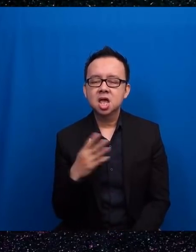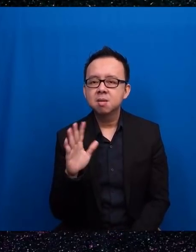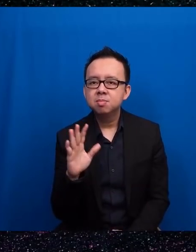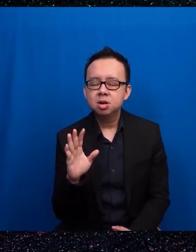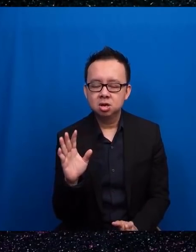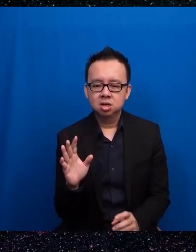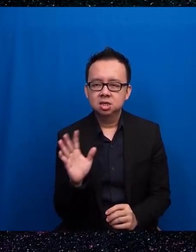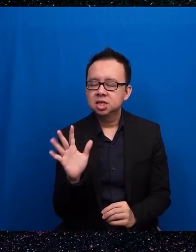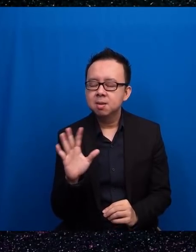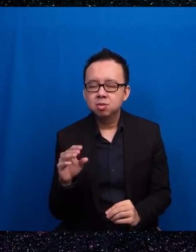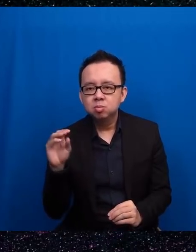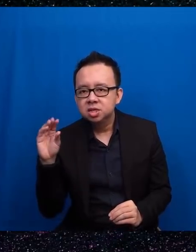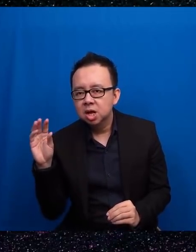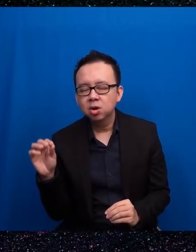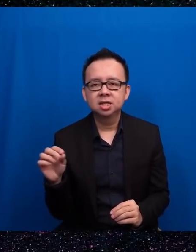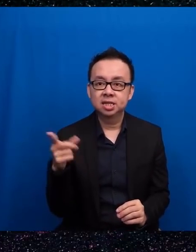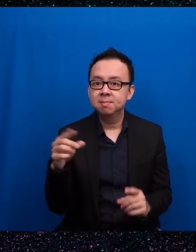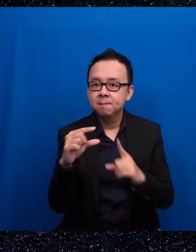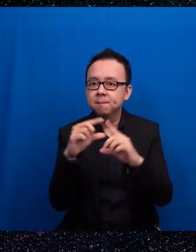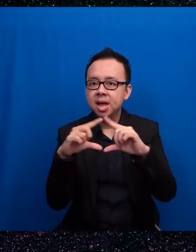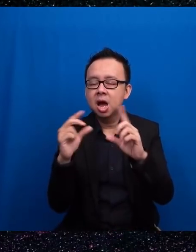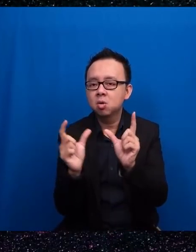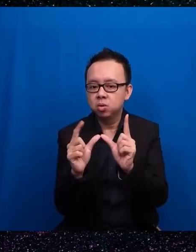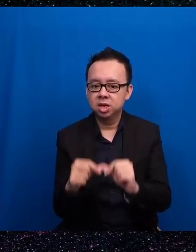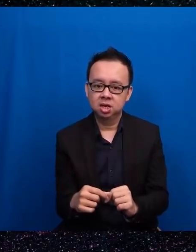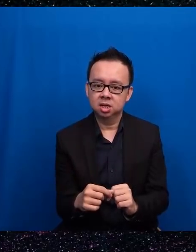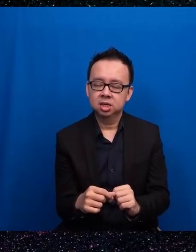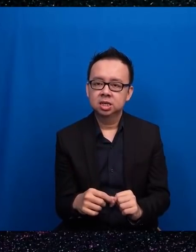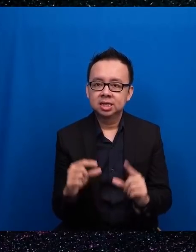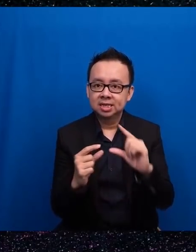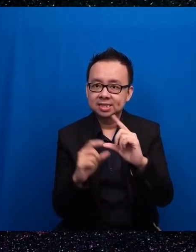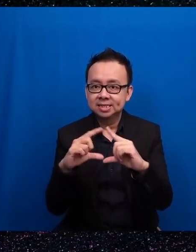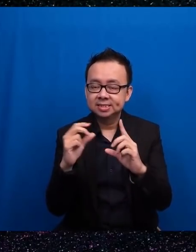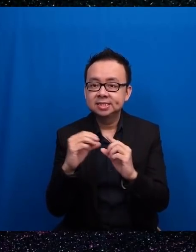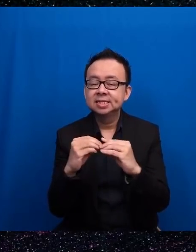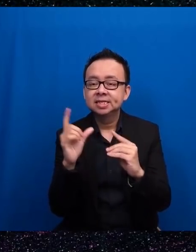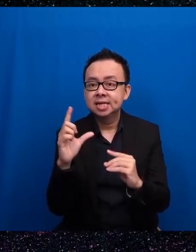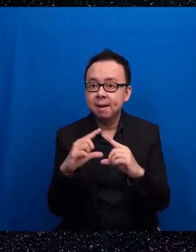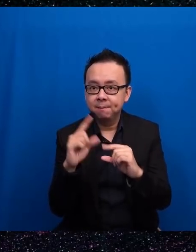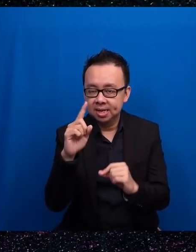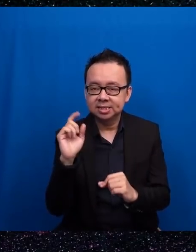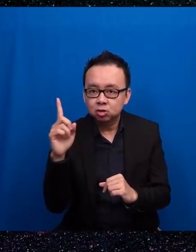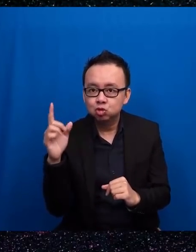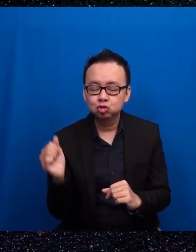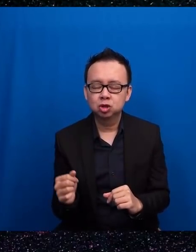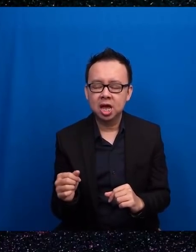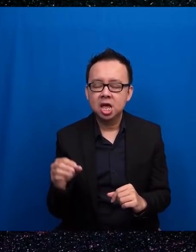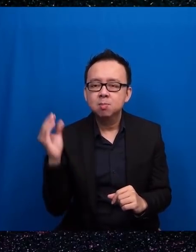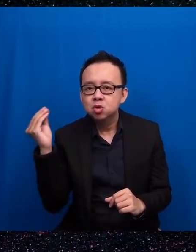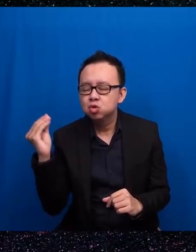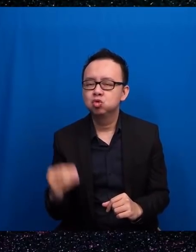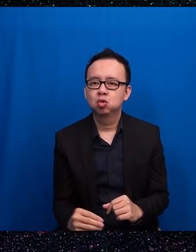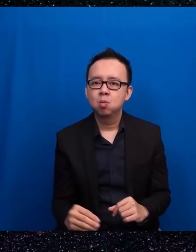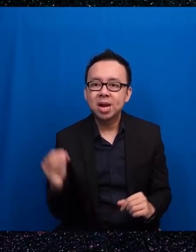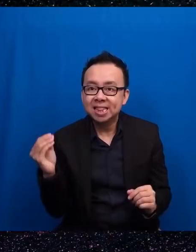menyanyikan lagu tentang menanti-nanti. Sabat salah satu unsurnya menunggu. atau menanti-nantikan Tuhan. Jadi bukan cuma